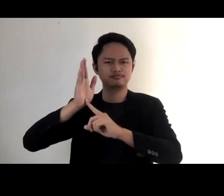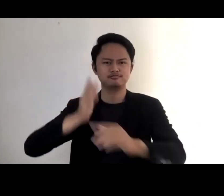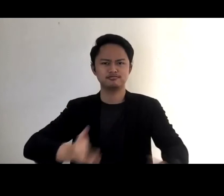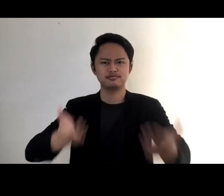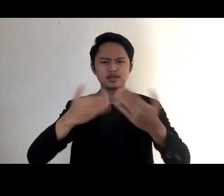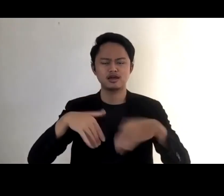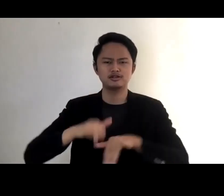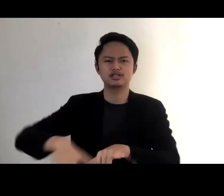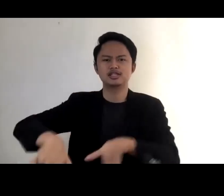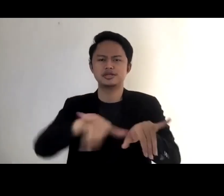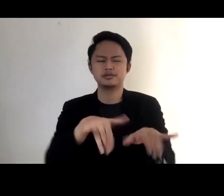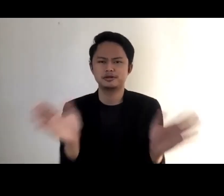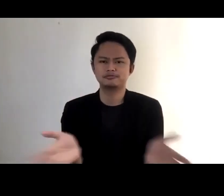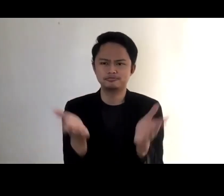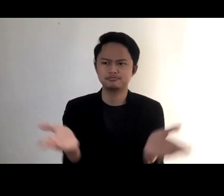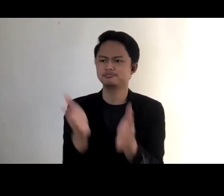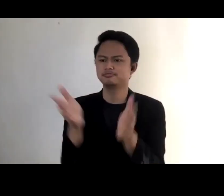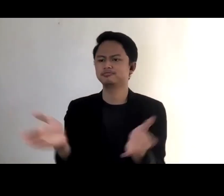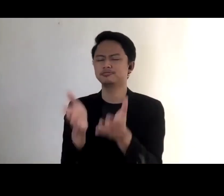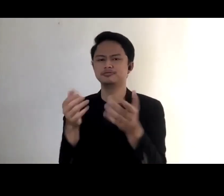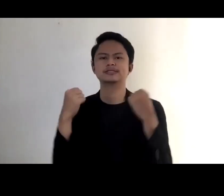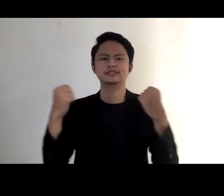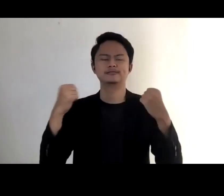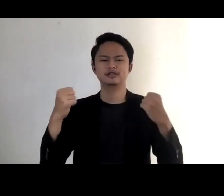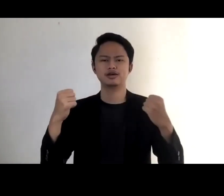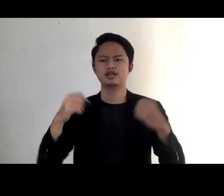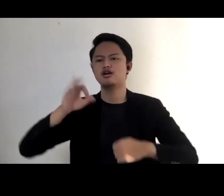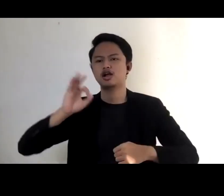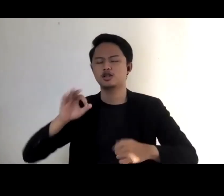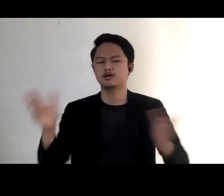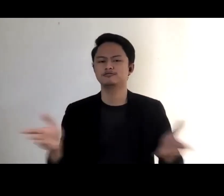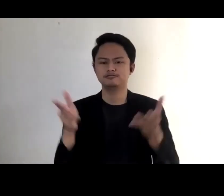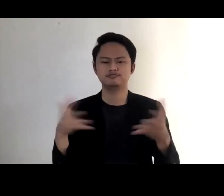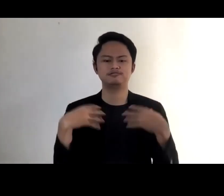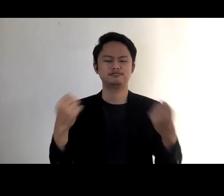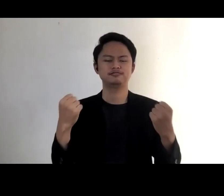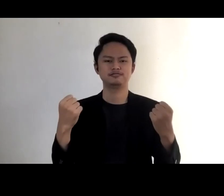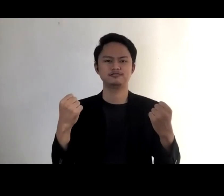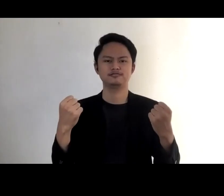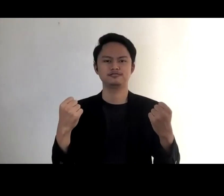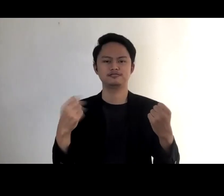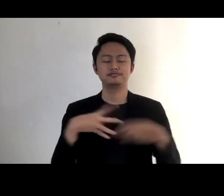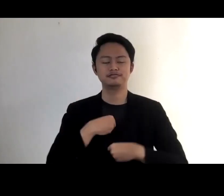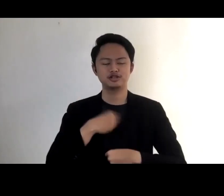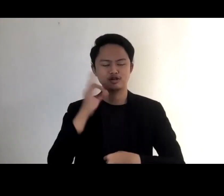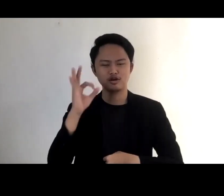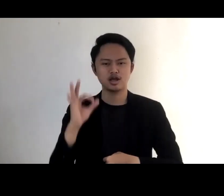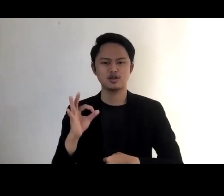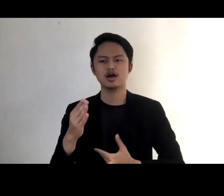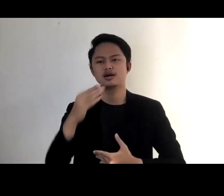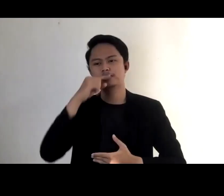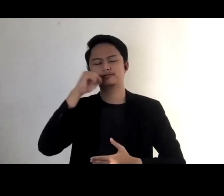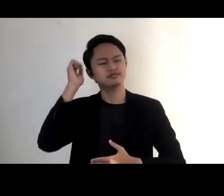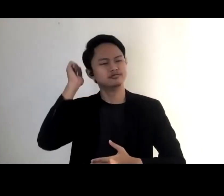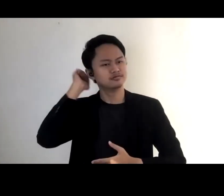kita dorong semangat orang tua kita. Orang tua maksudnya ya, Bapak Ibu, Bunda-bunda